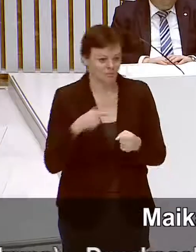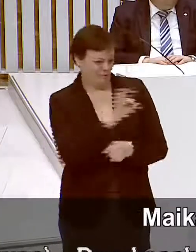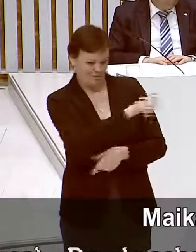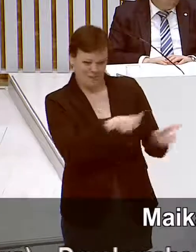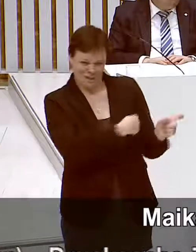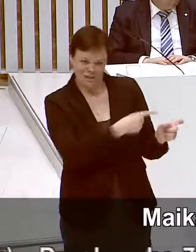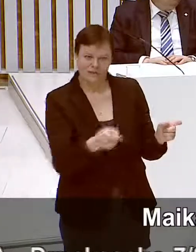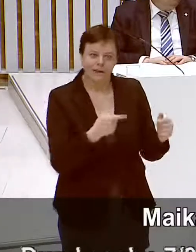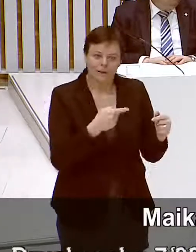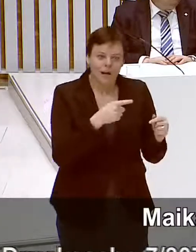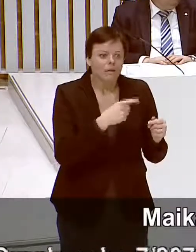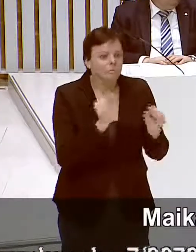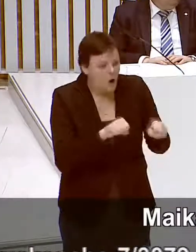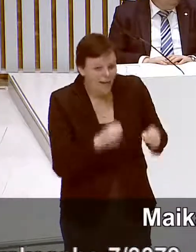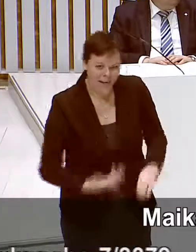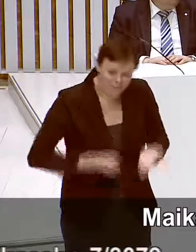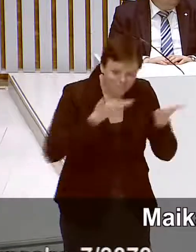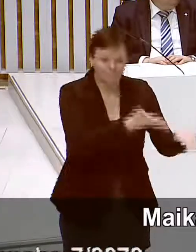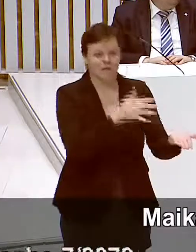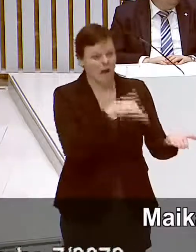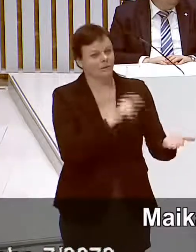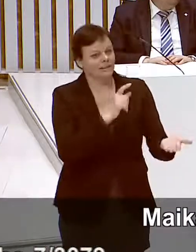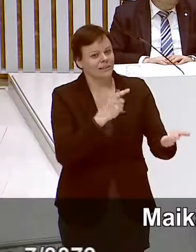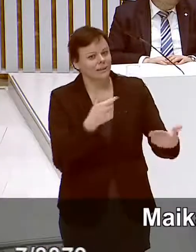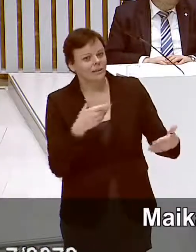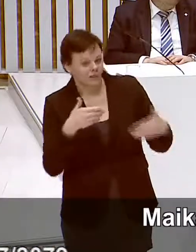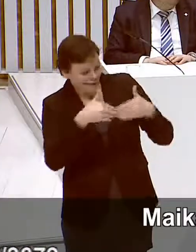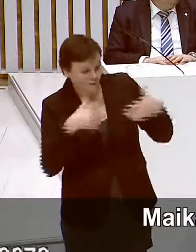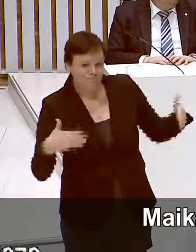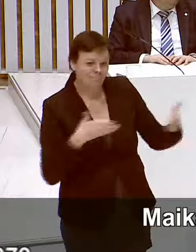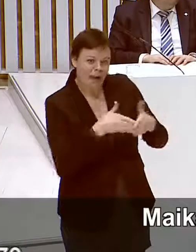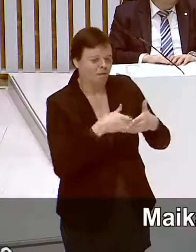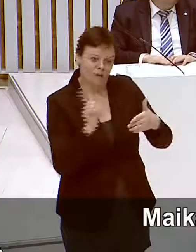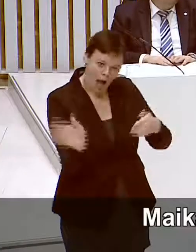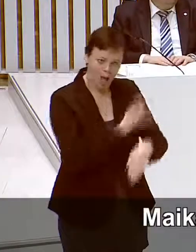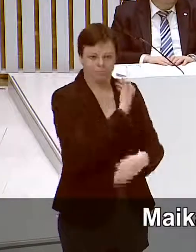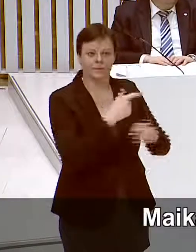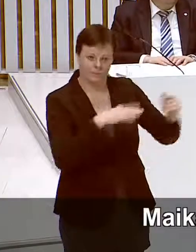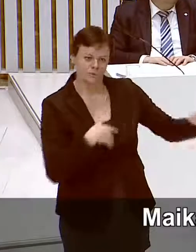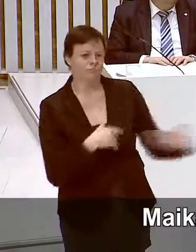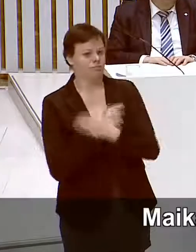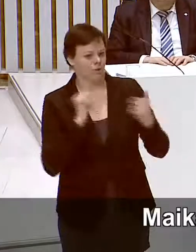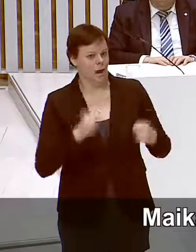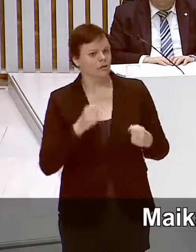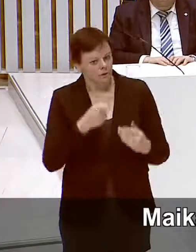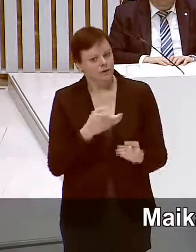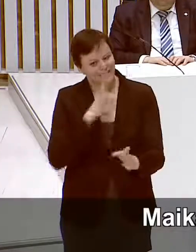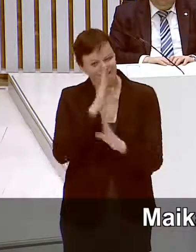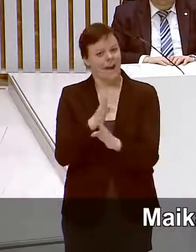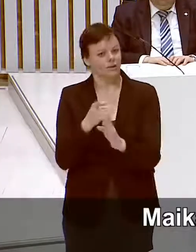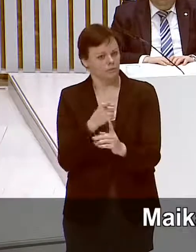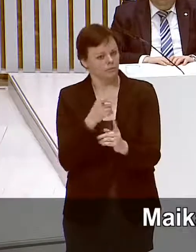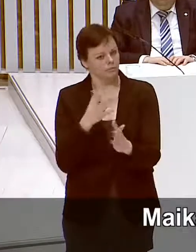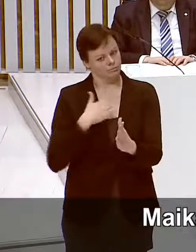Gleichstellung zu ermöglichen, muss unterbunden werden und gehört zu einer Zukunftsaufgabe, der wir uns als